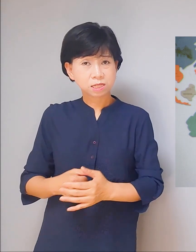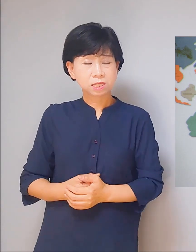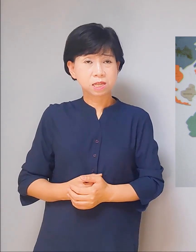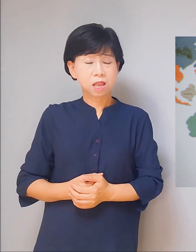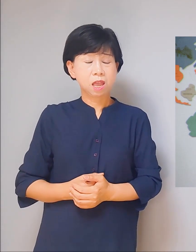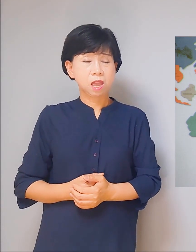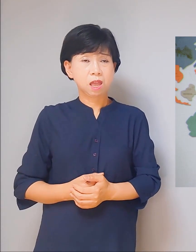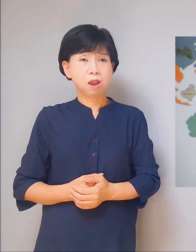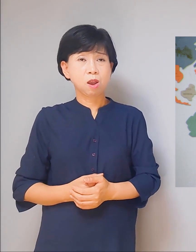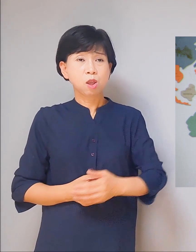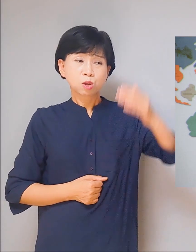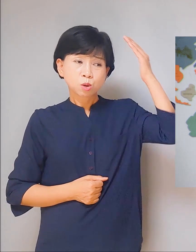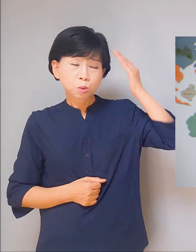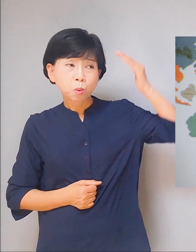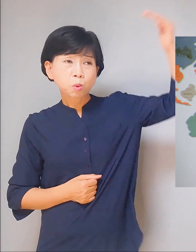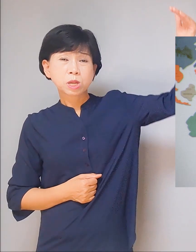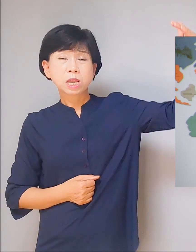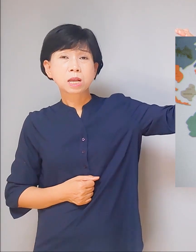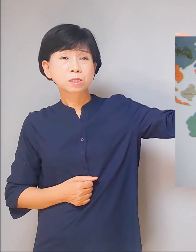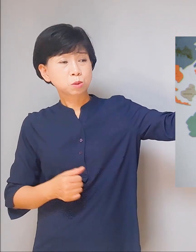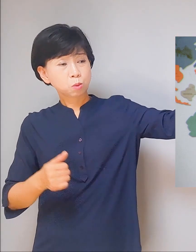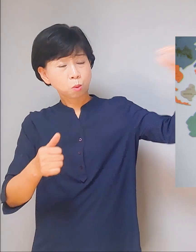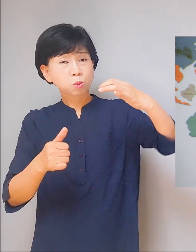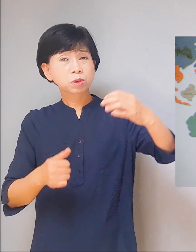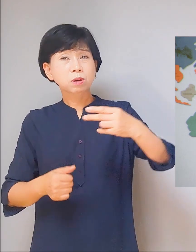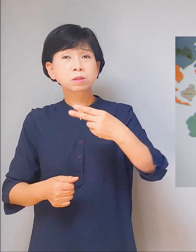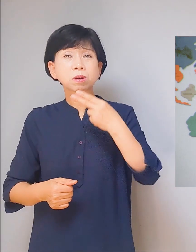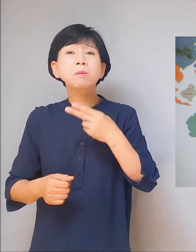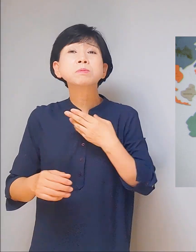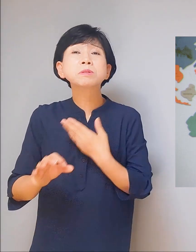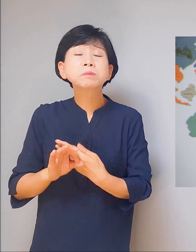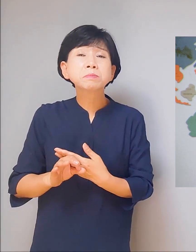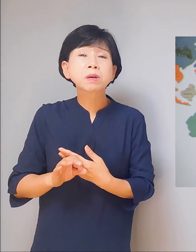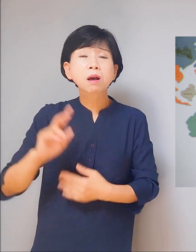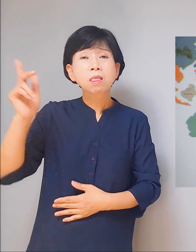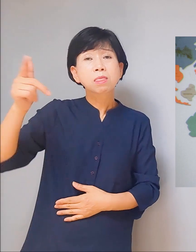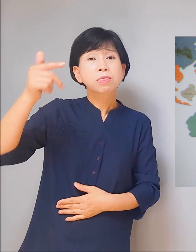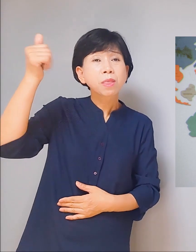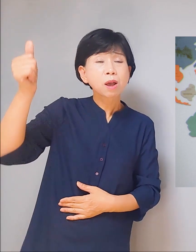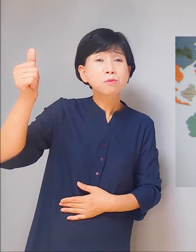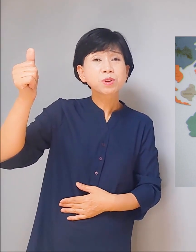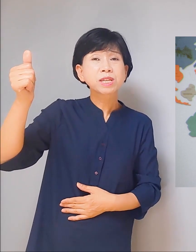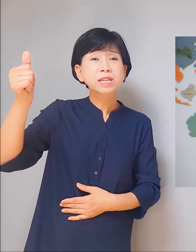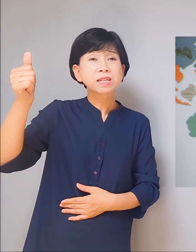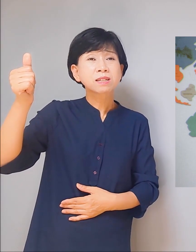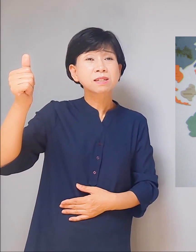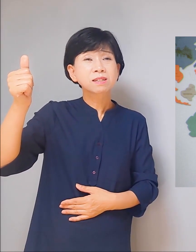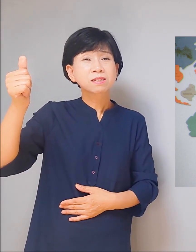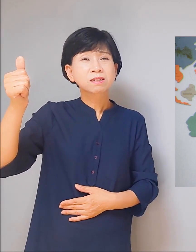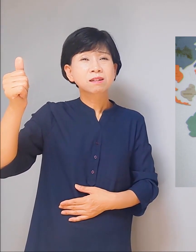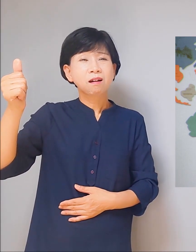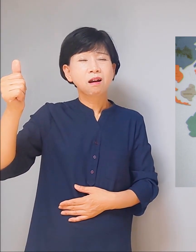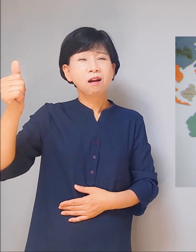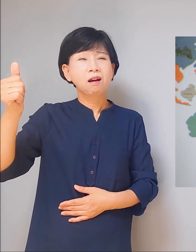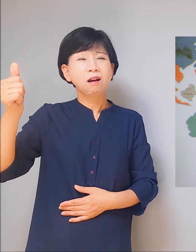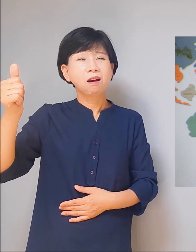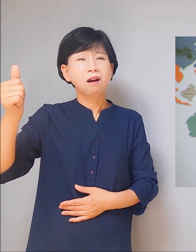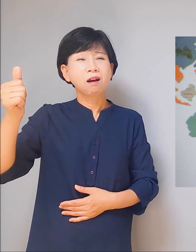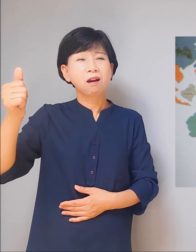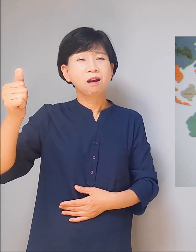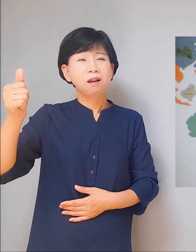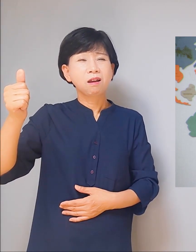않습니다. 그 전쟁에 다윗의 형 3명이 징병이 됩니다. 다윗의 아버지 이새는 아들들이 잘 있나